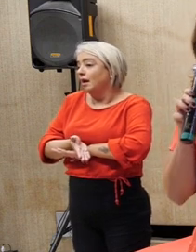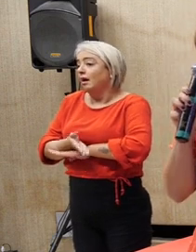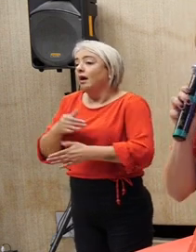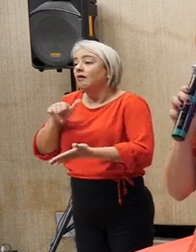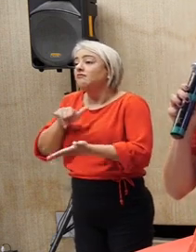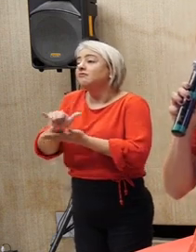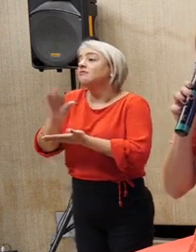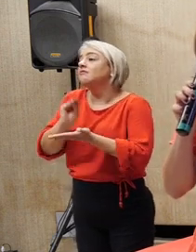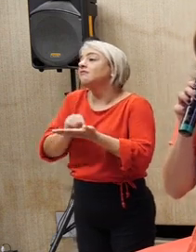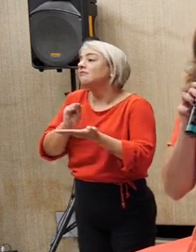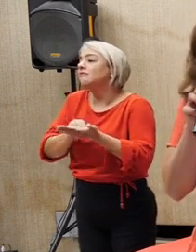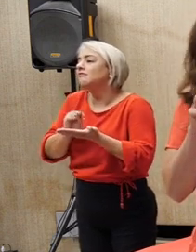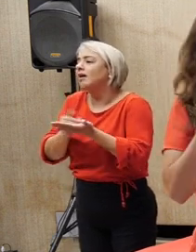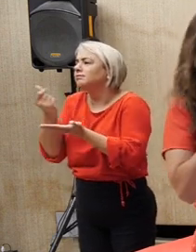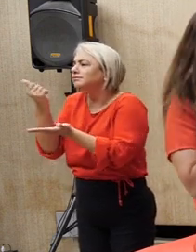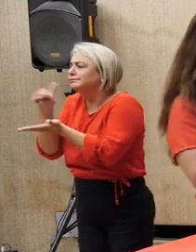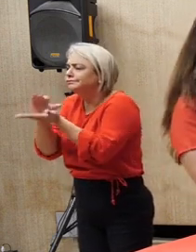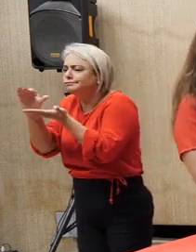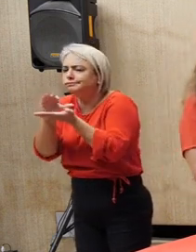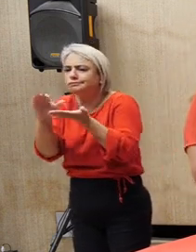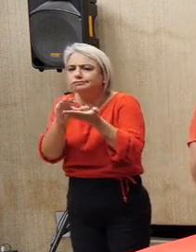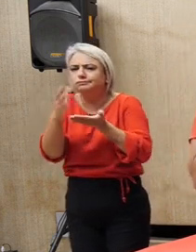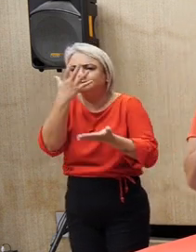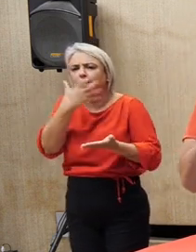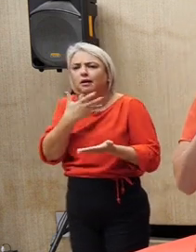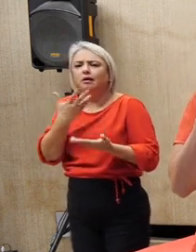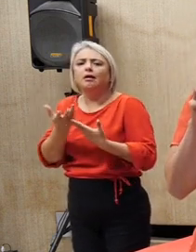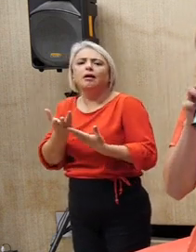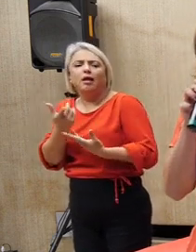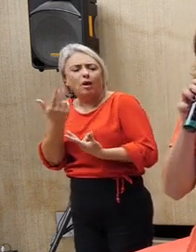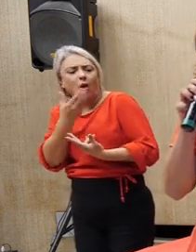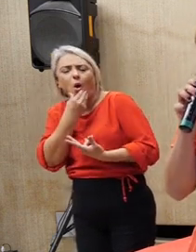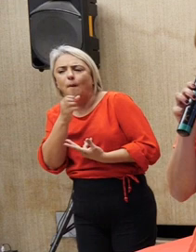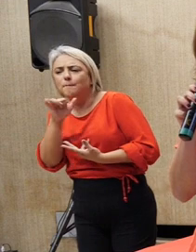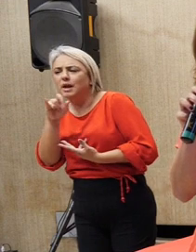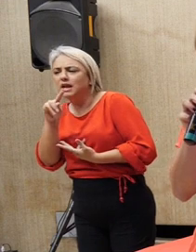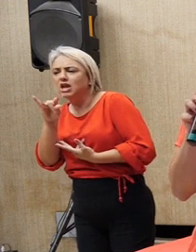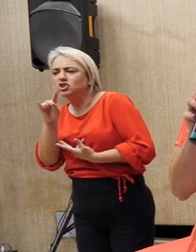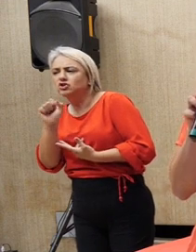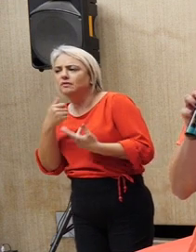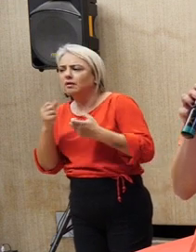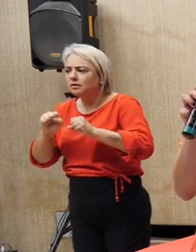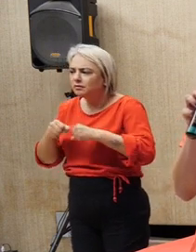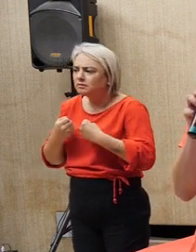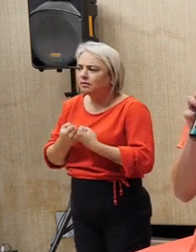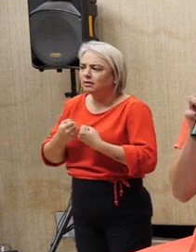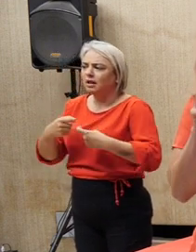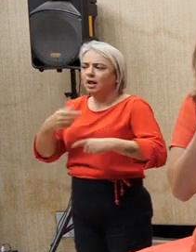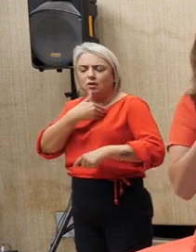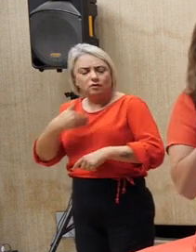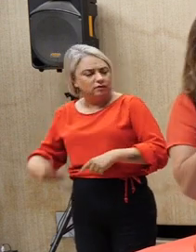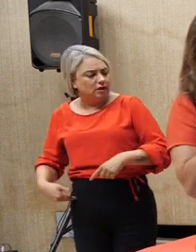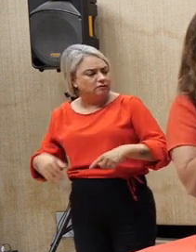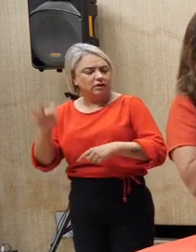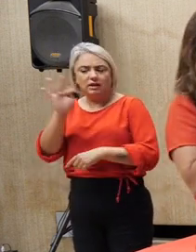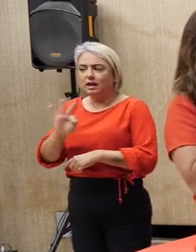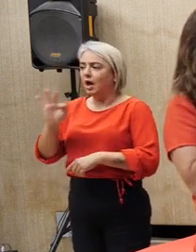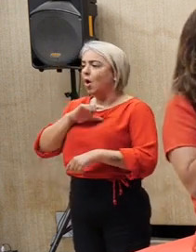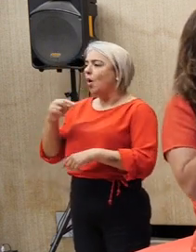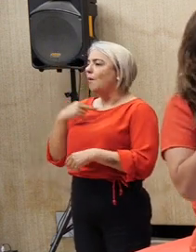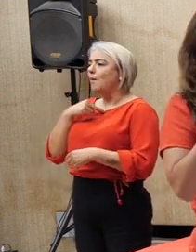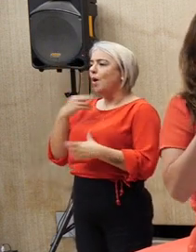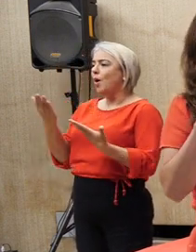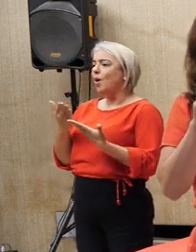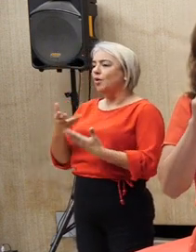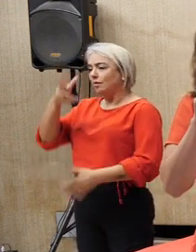de financiamento, que é uma questão seríssima, como o Benedito Mariano falou, que é uma questão que nós temos que enfrentar no governo federal hoje. Eu não posso